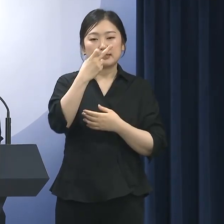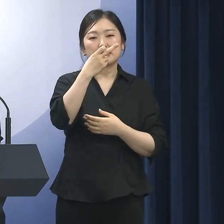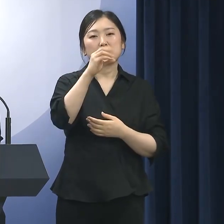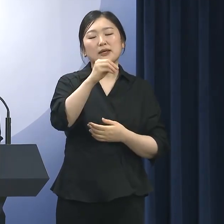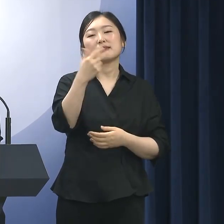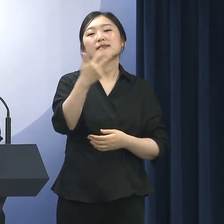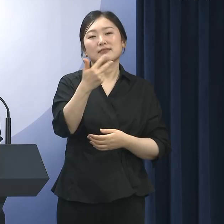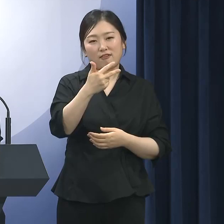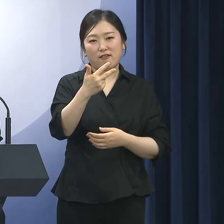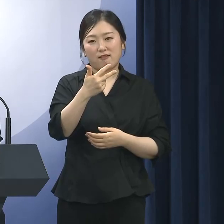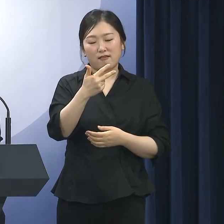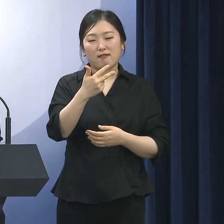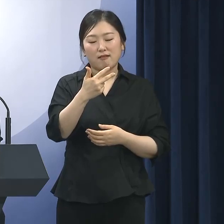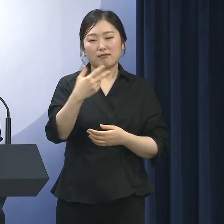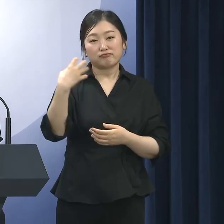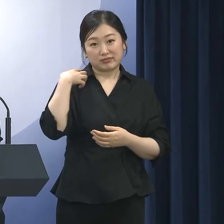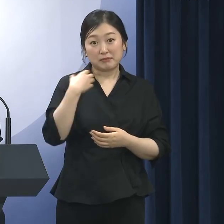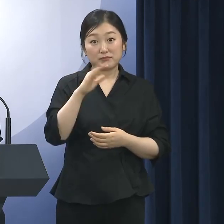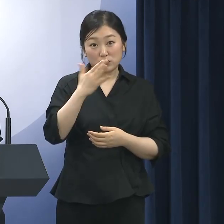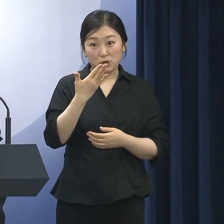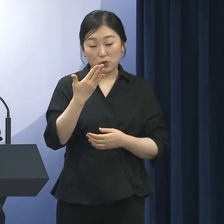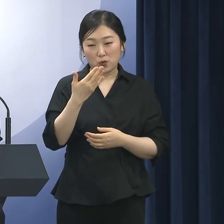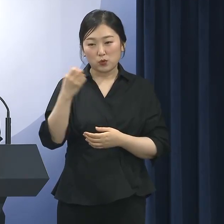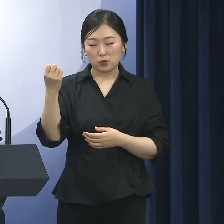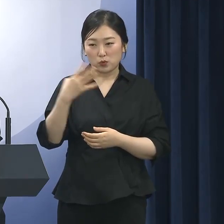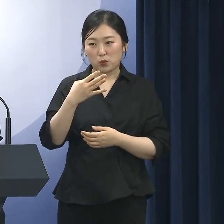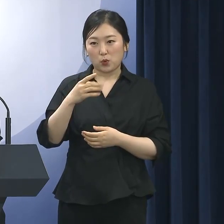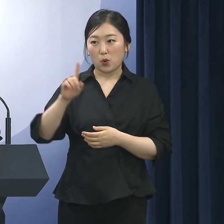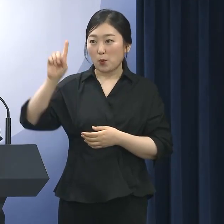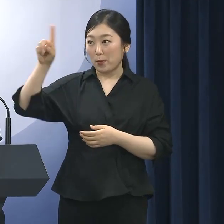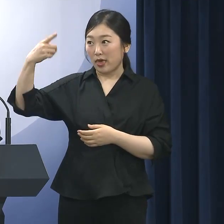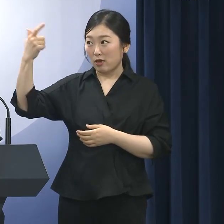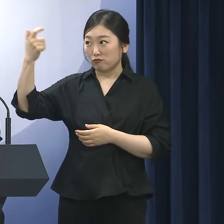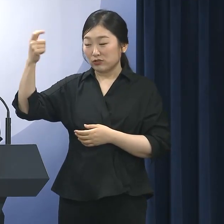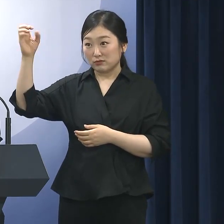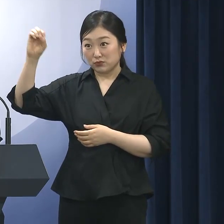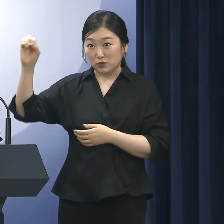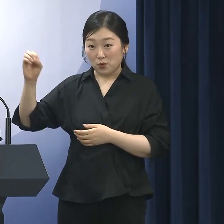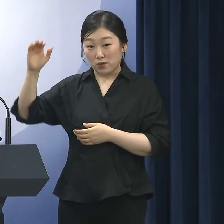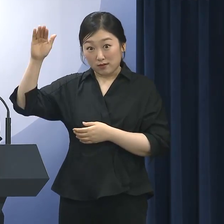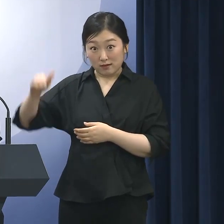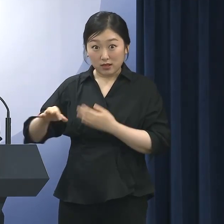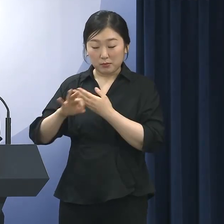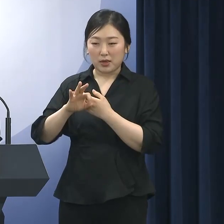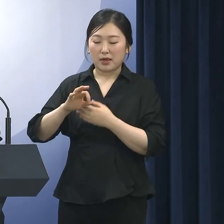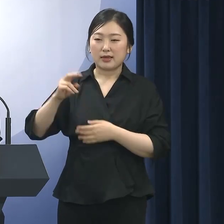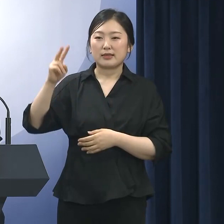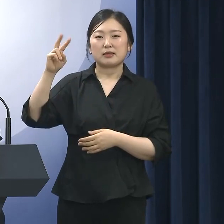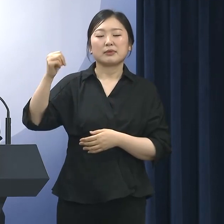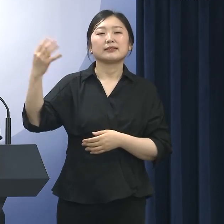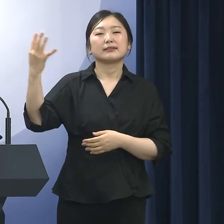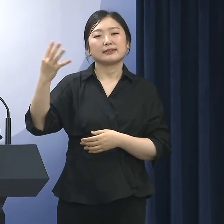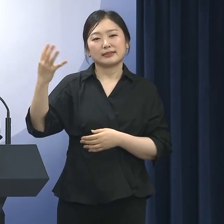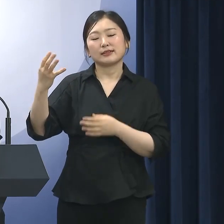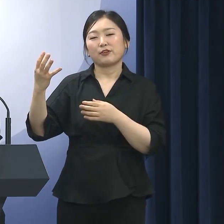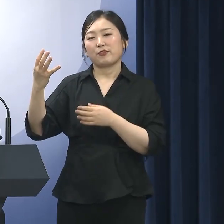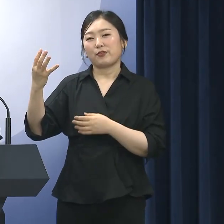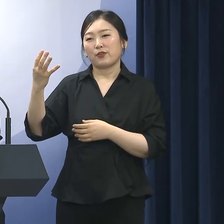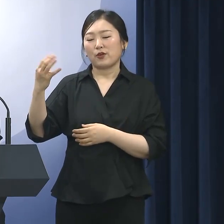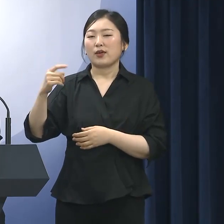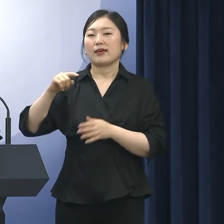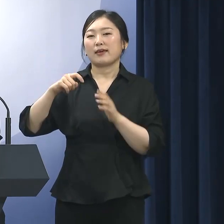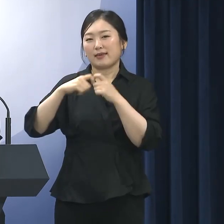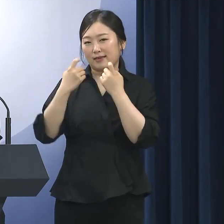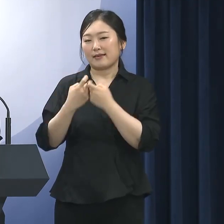160% 중위소득 120%에서 160% 사이에는 25만 4천 원의 본인 부담금이 있고요. 그